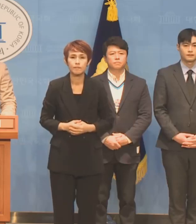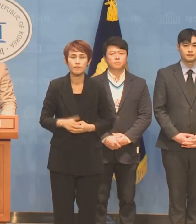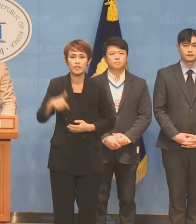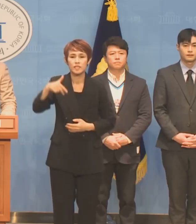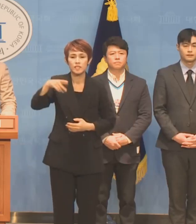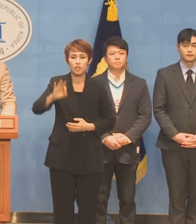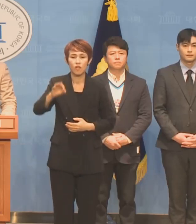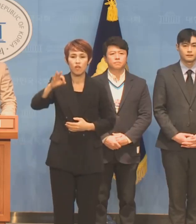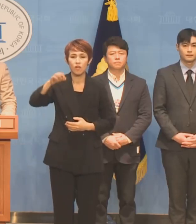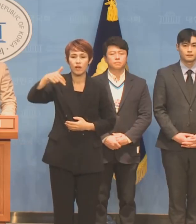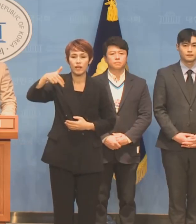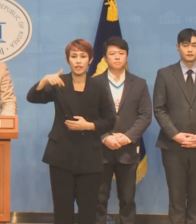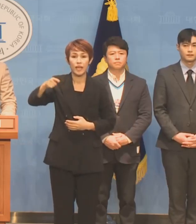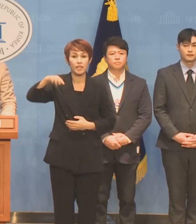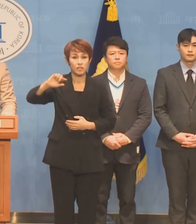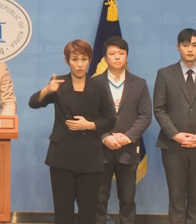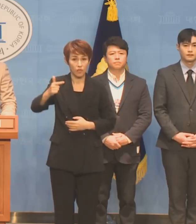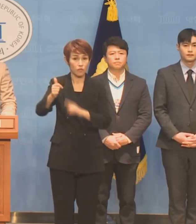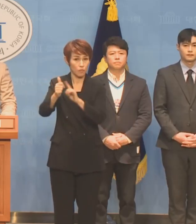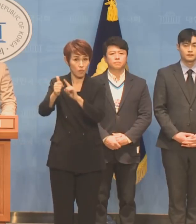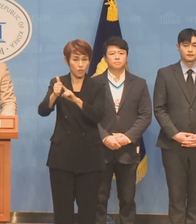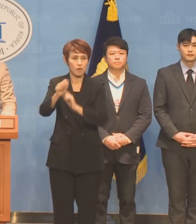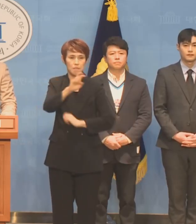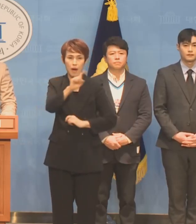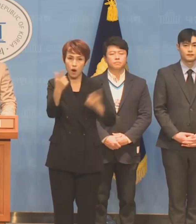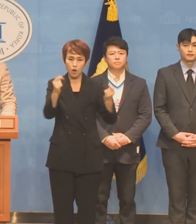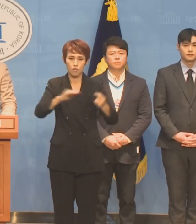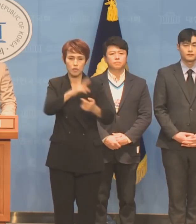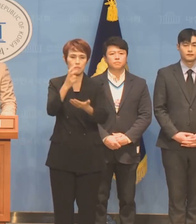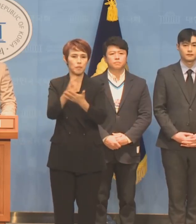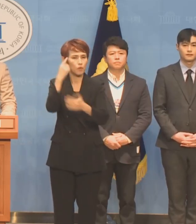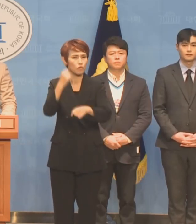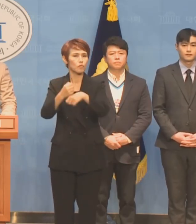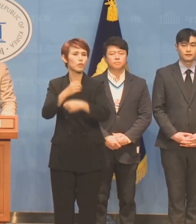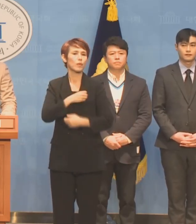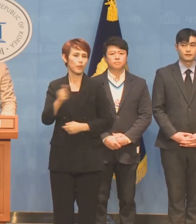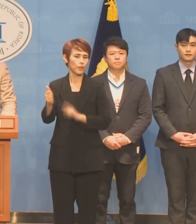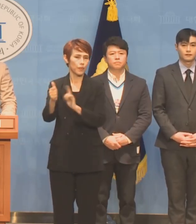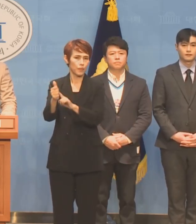정계선 후보의 경우 마 후보와 같은 우리법 연구회 회원이며